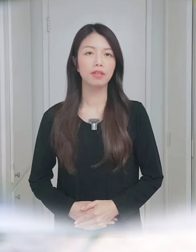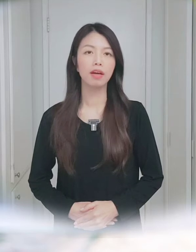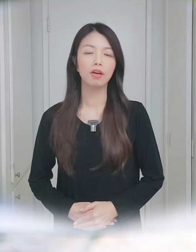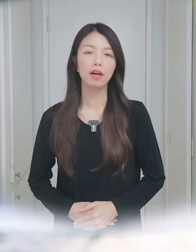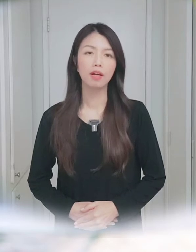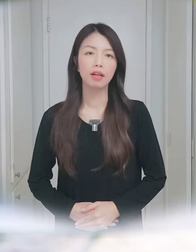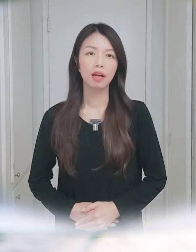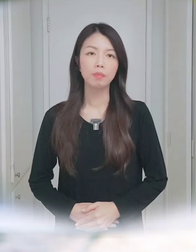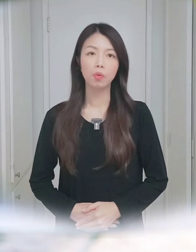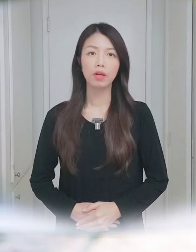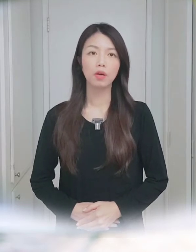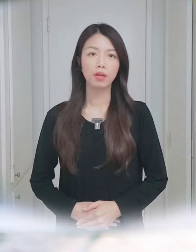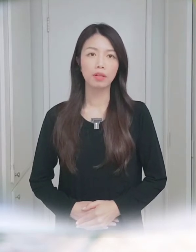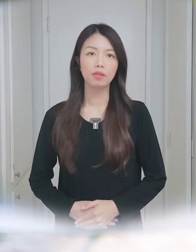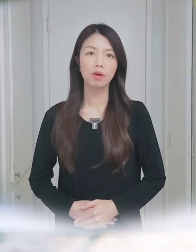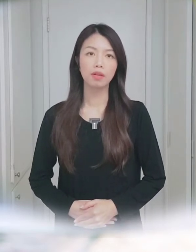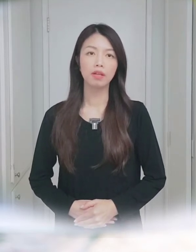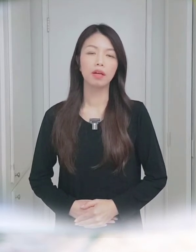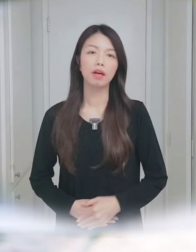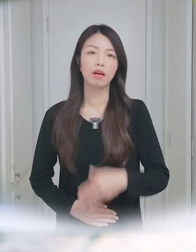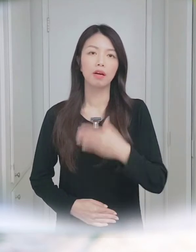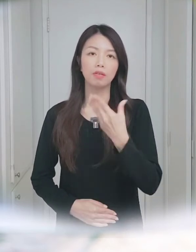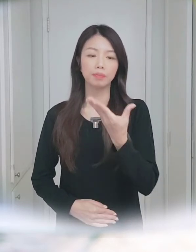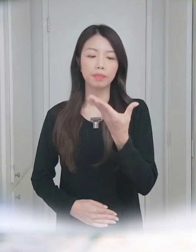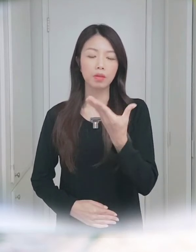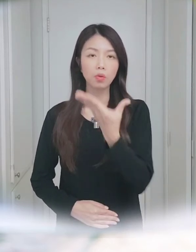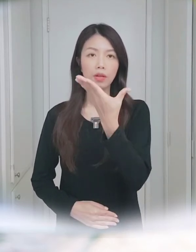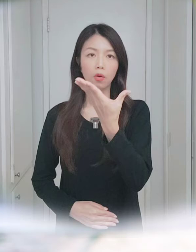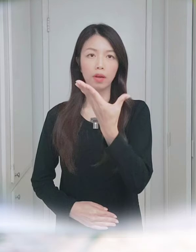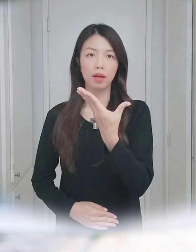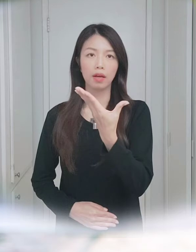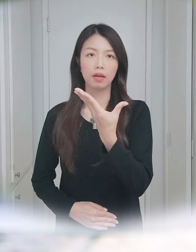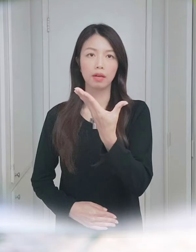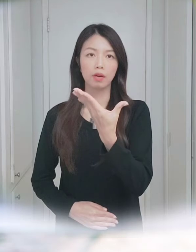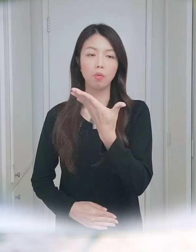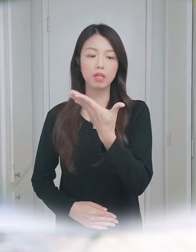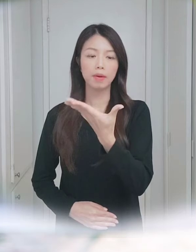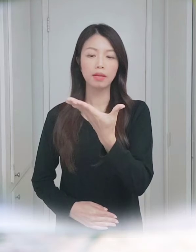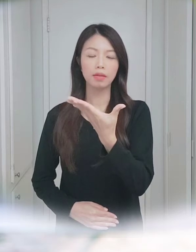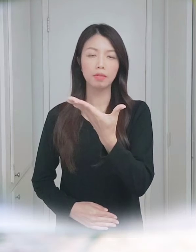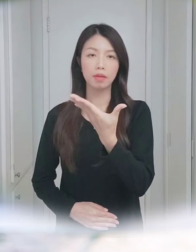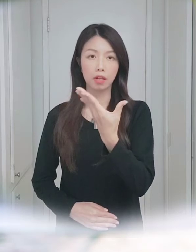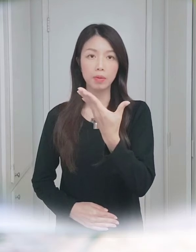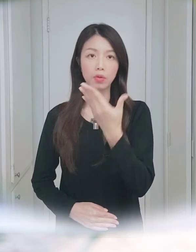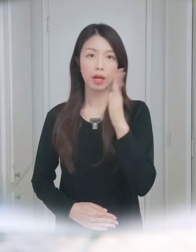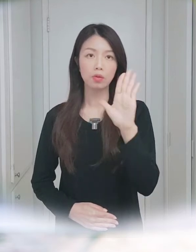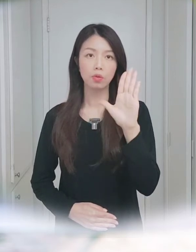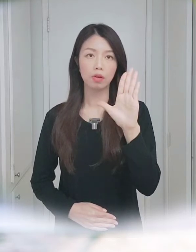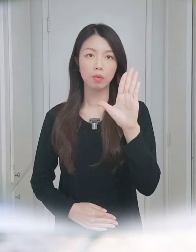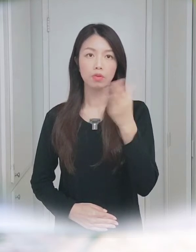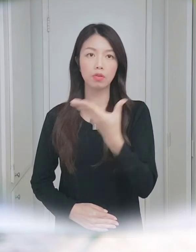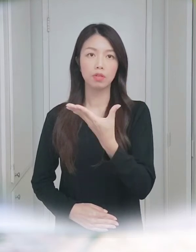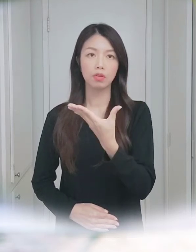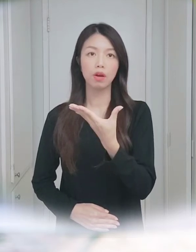합하시면 되는데요. 일단 복이라고 한 뜻의 수어는 손을 이렇게 엄지만 이렇게 펴시고 다른